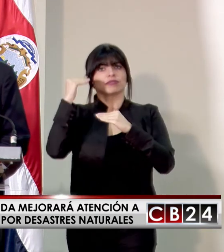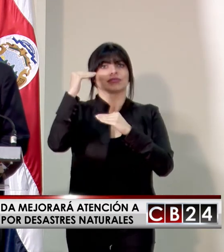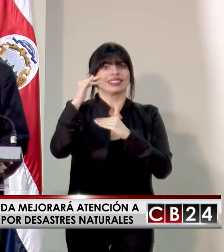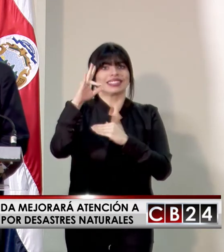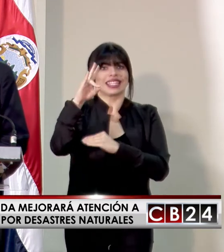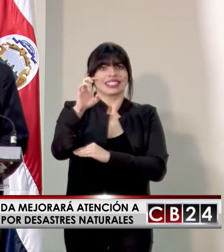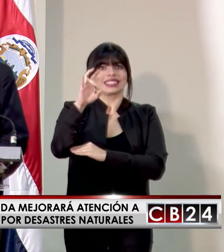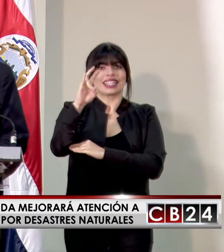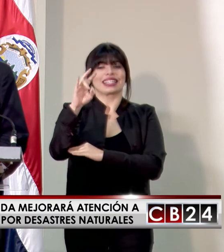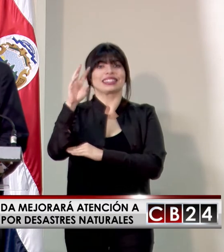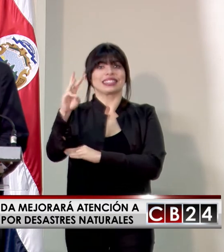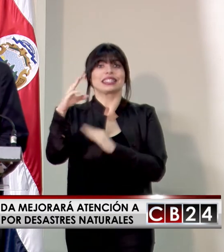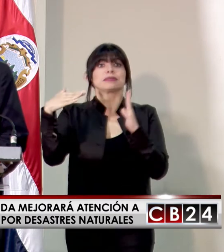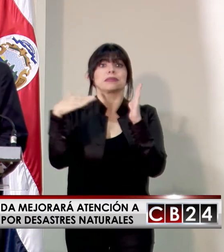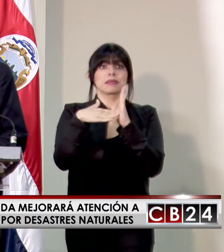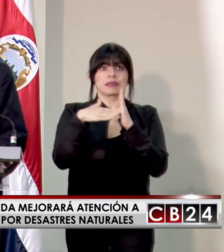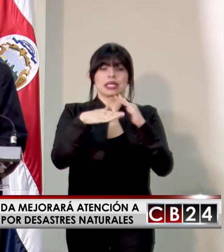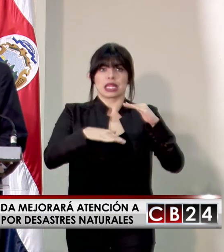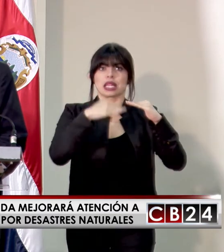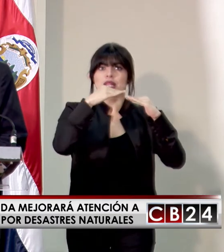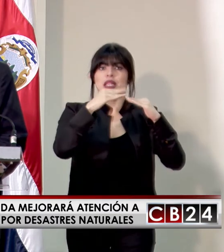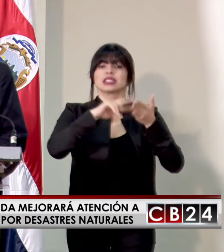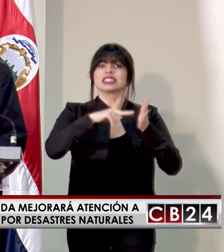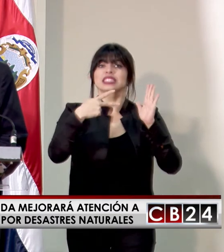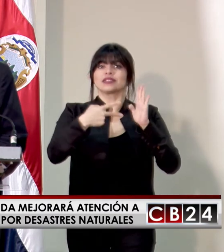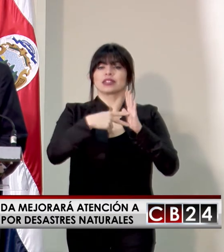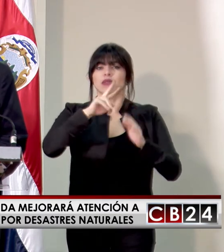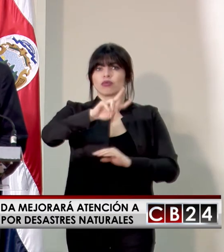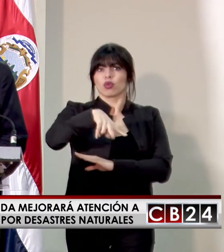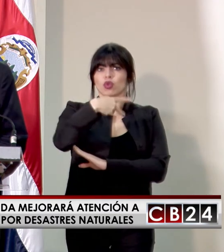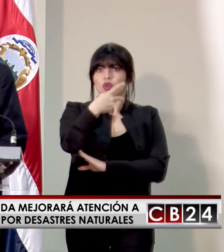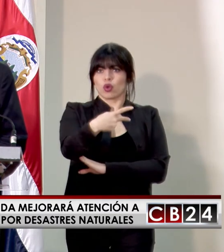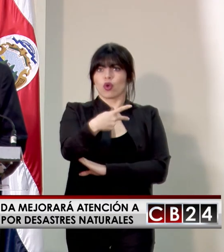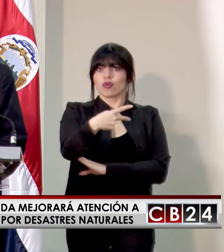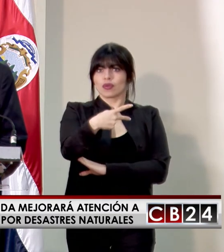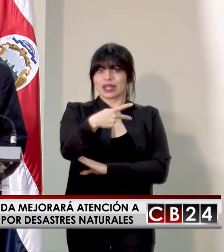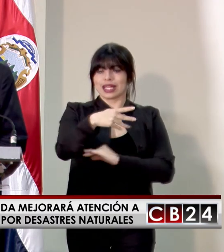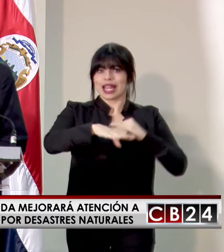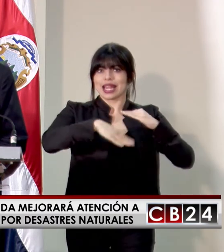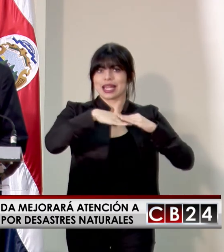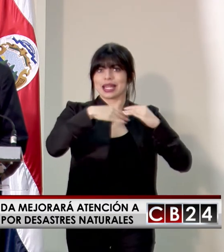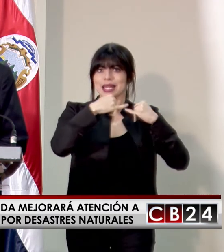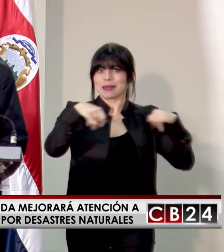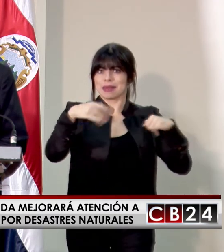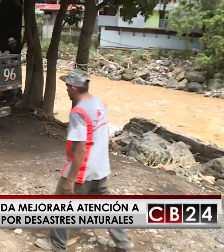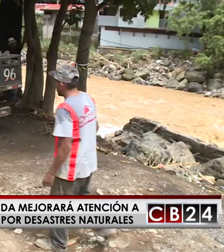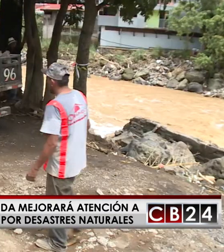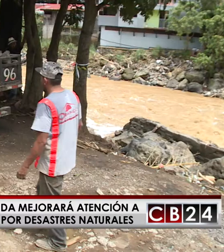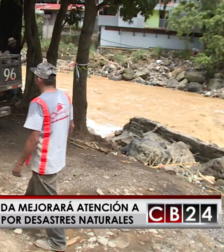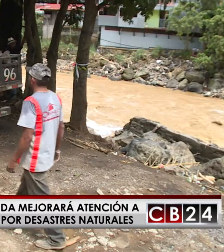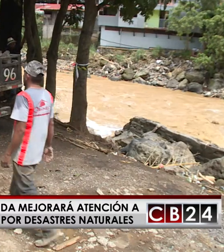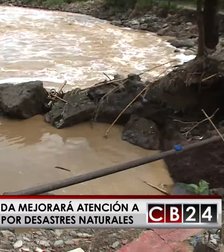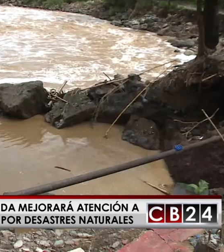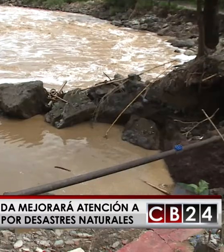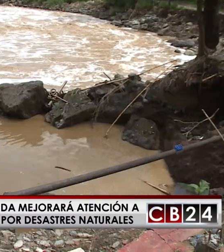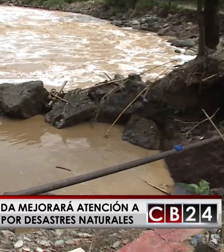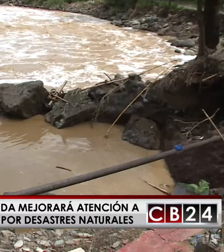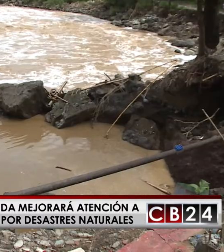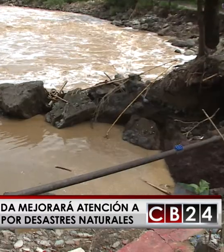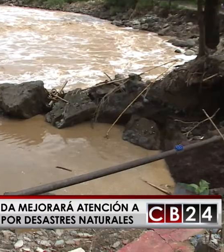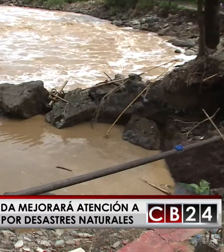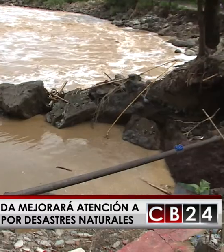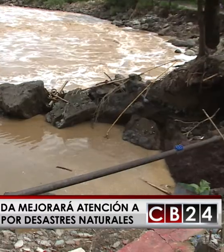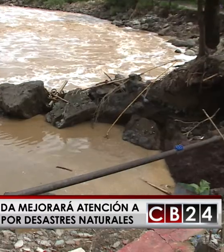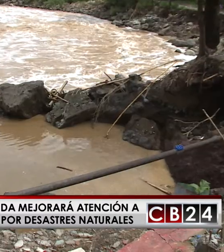776 mil eso implica una duplicación del límite anterior costa rica se ha